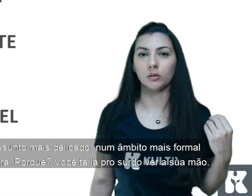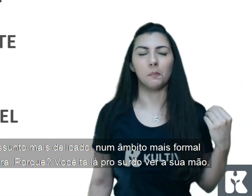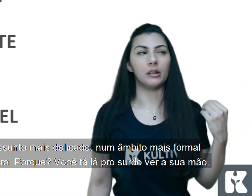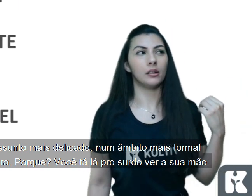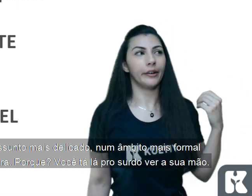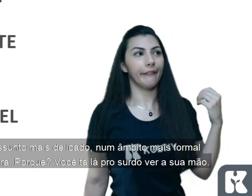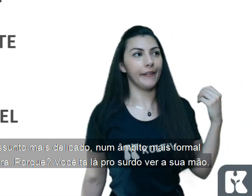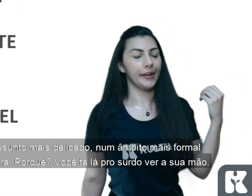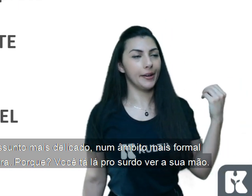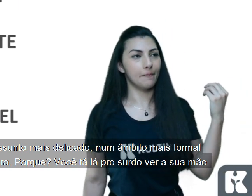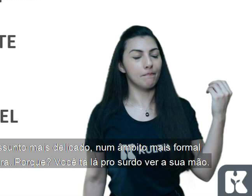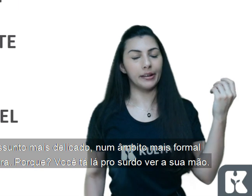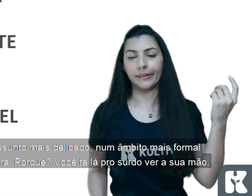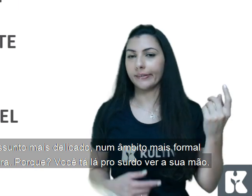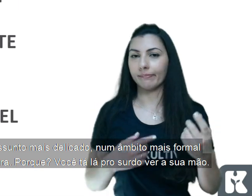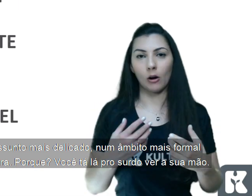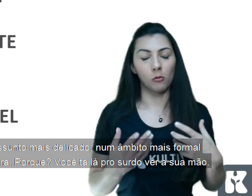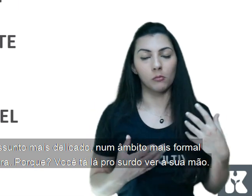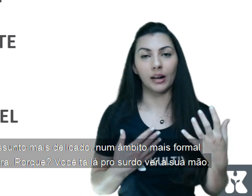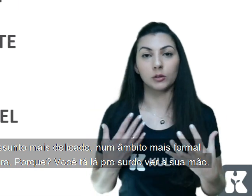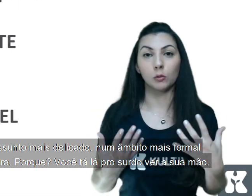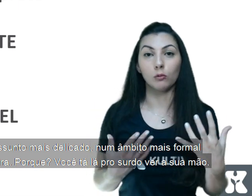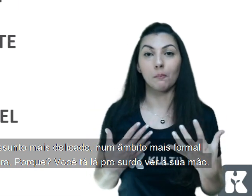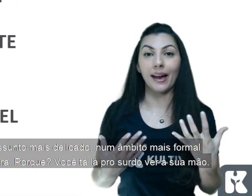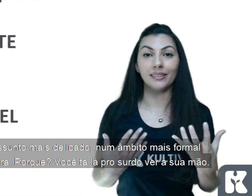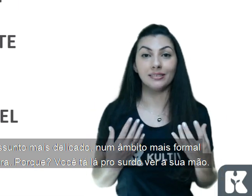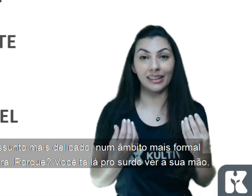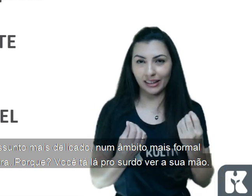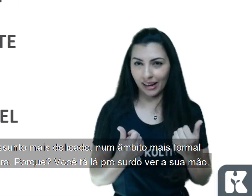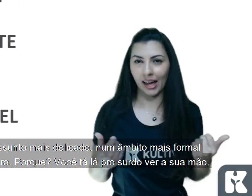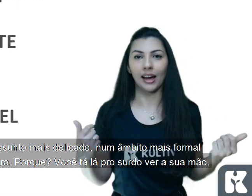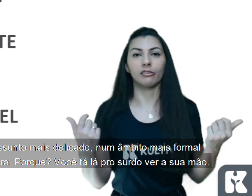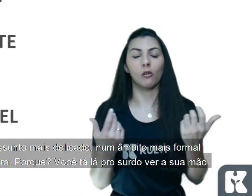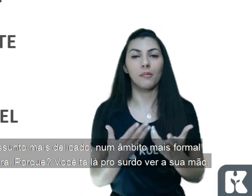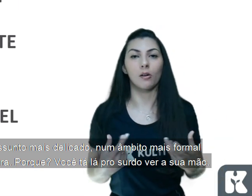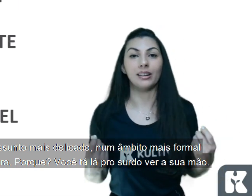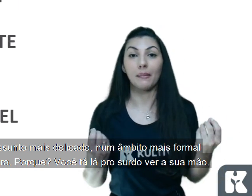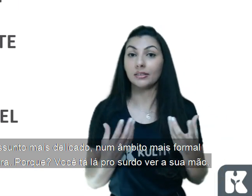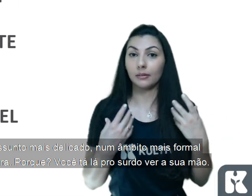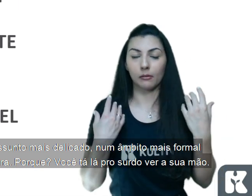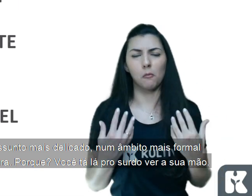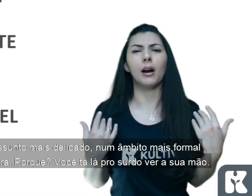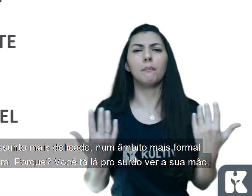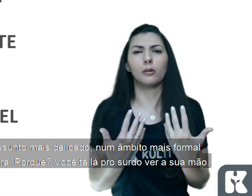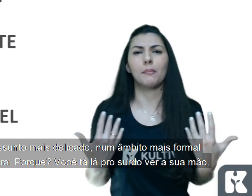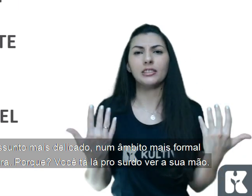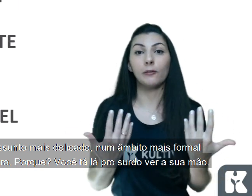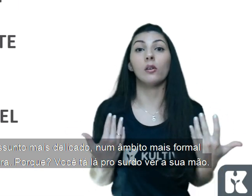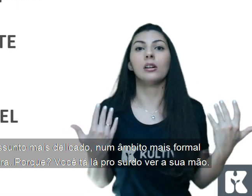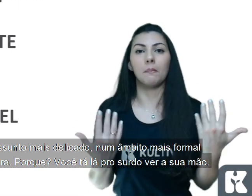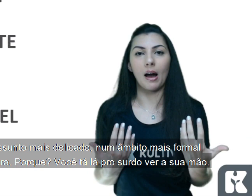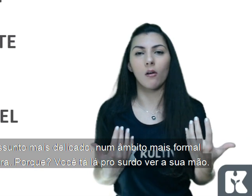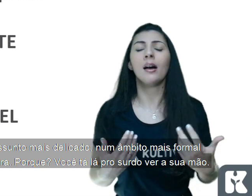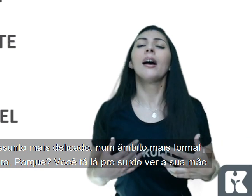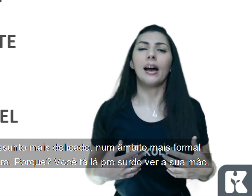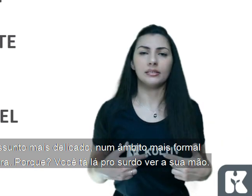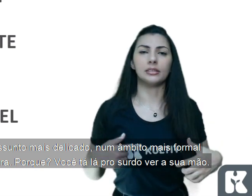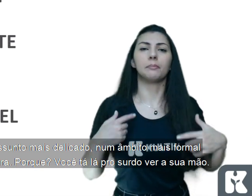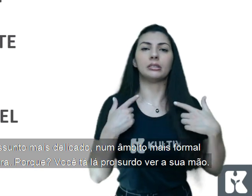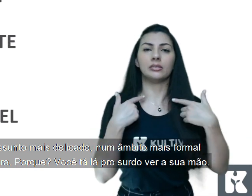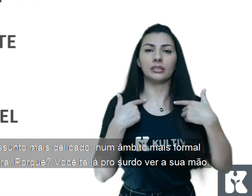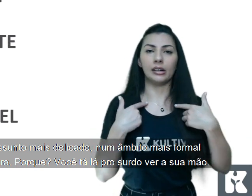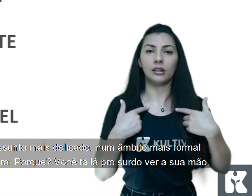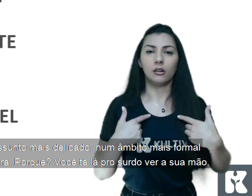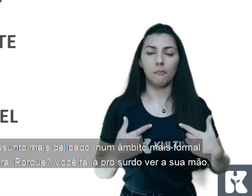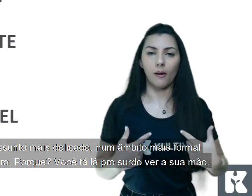formal sobre algum assunto mais delicado, alguma coisa mais, um âmbito mais formal, aí